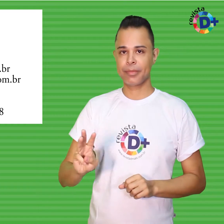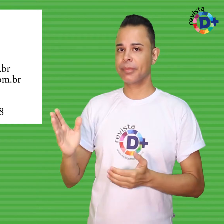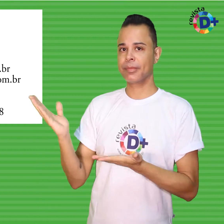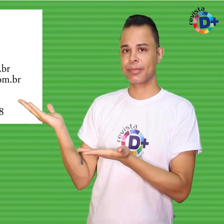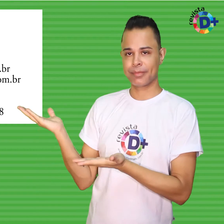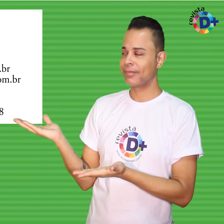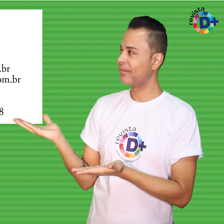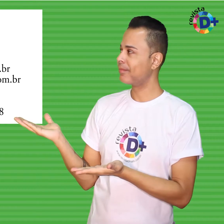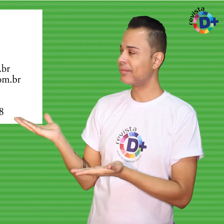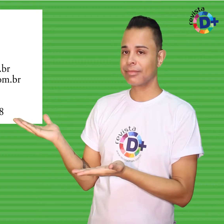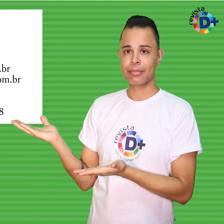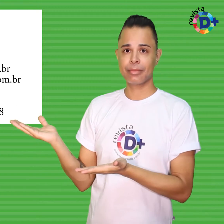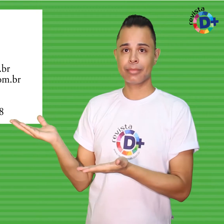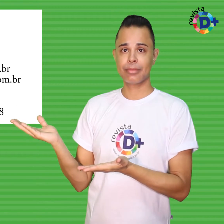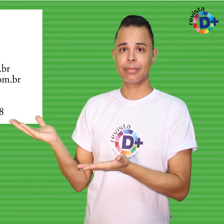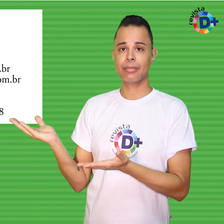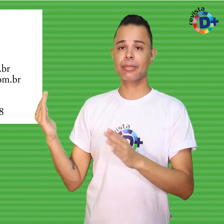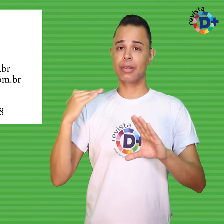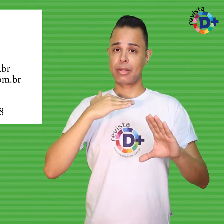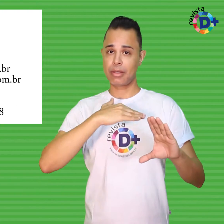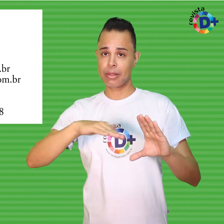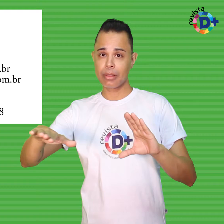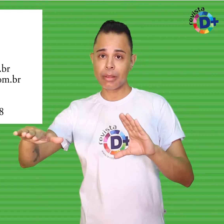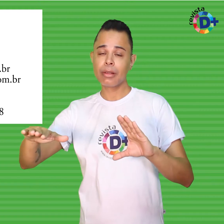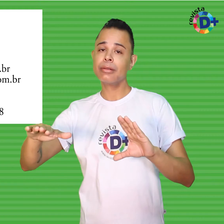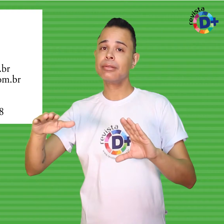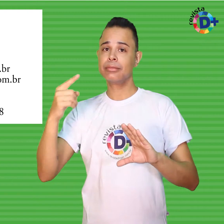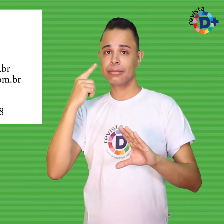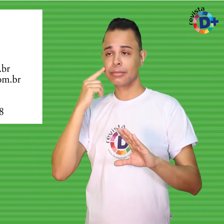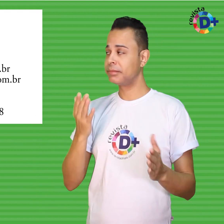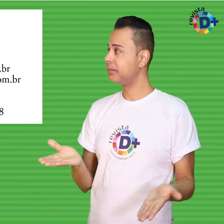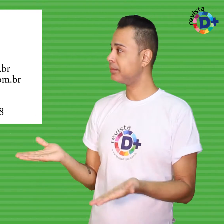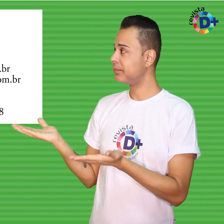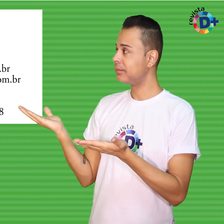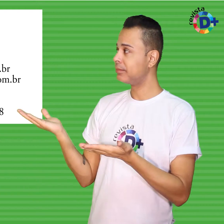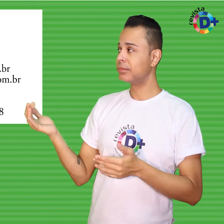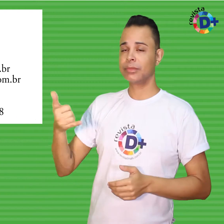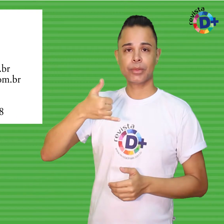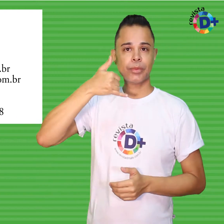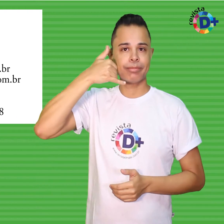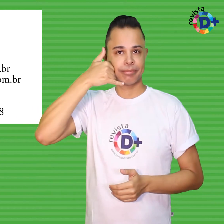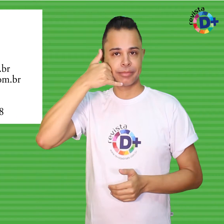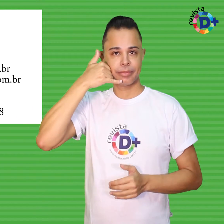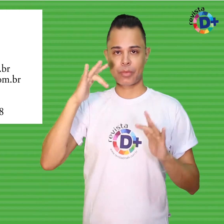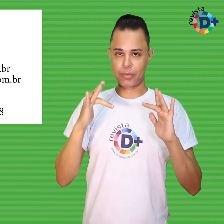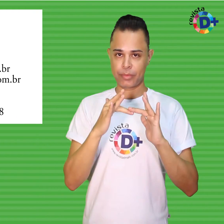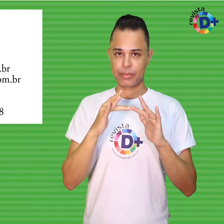www.mobilicidade.com.br e mail vendas a roupa mobiltec ponto com.br telefones